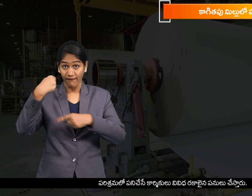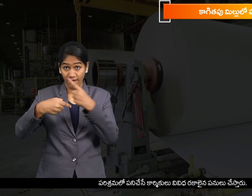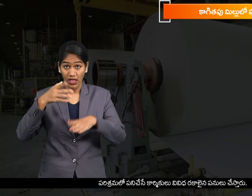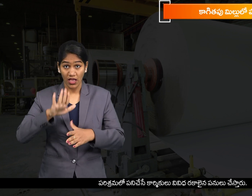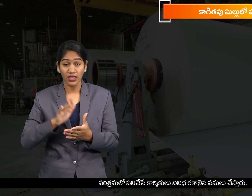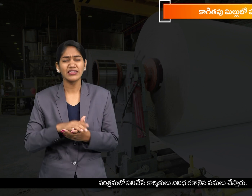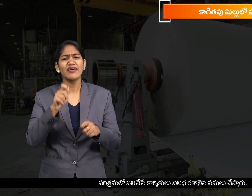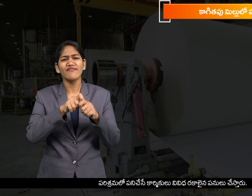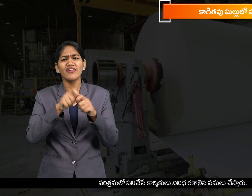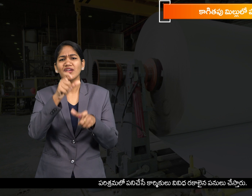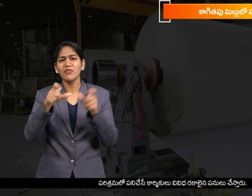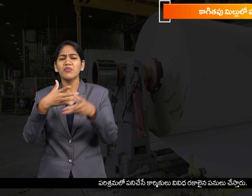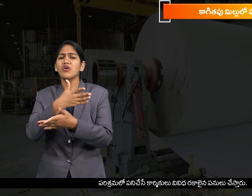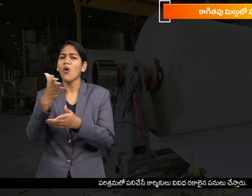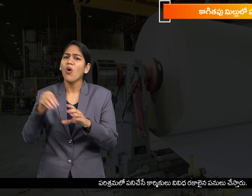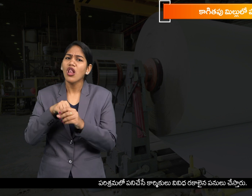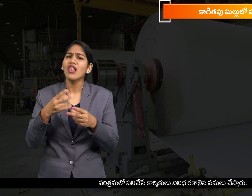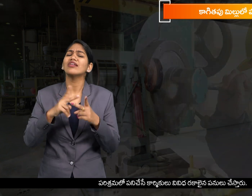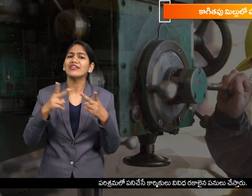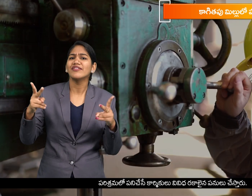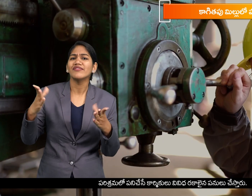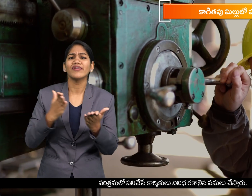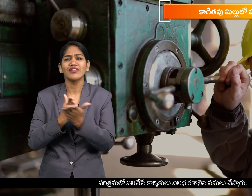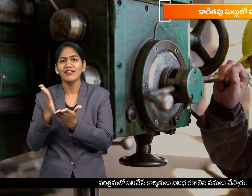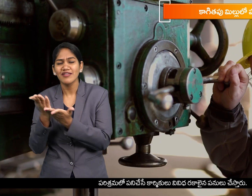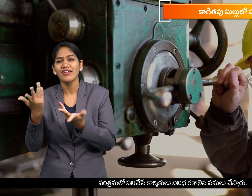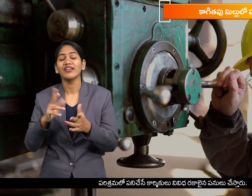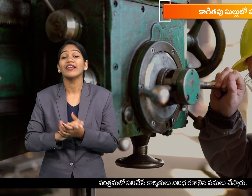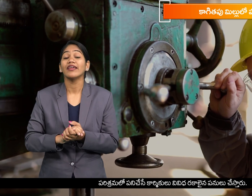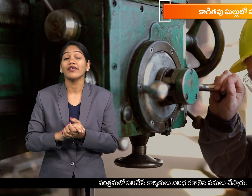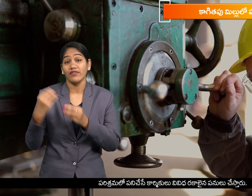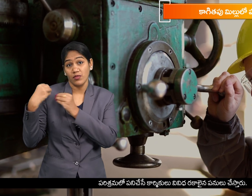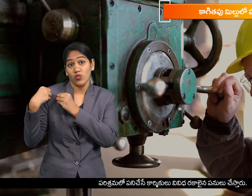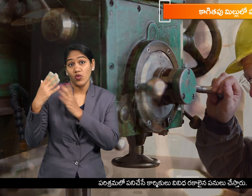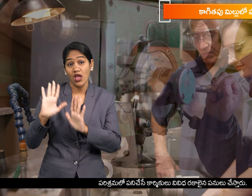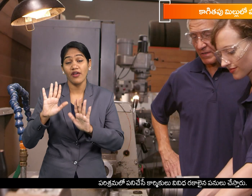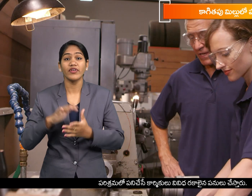పరిశ్రమలో పనిచేసే కార్మికులు వివిధ రకాలైన పనులు చేస్తారు.